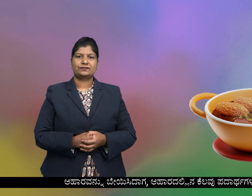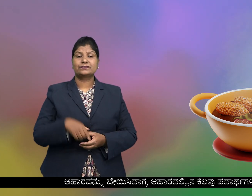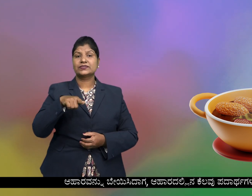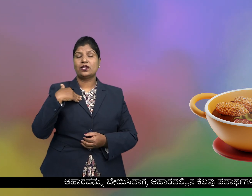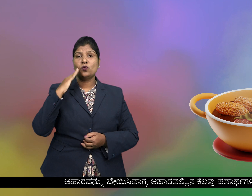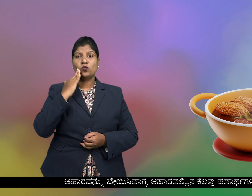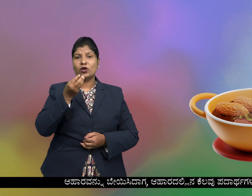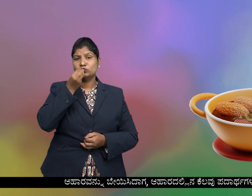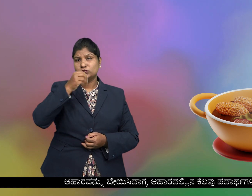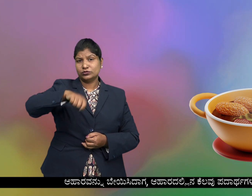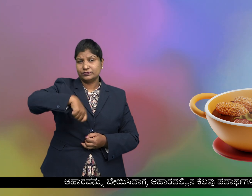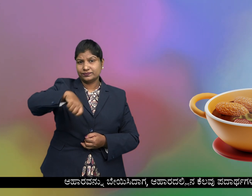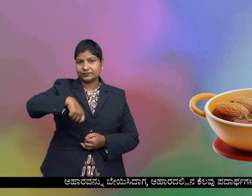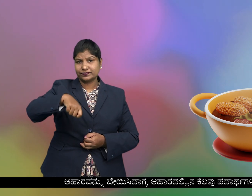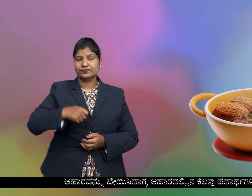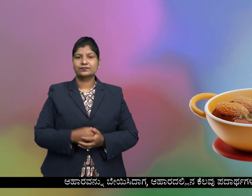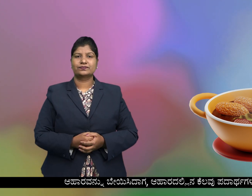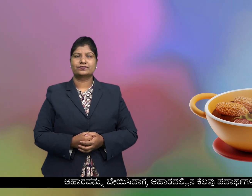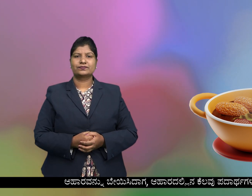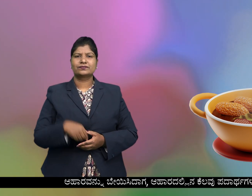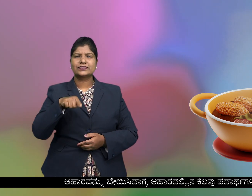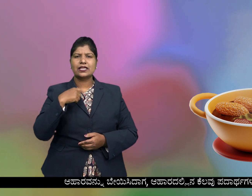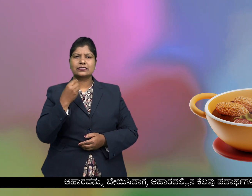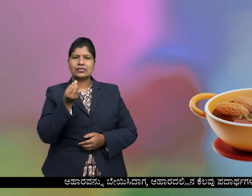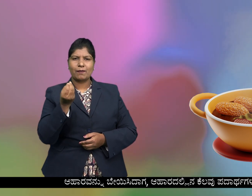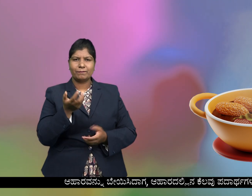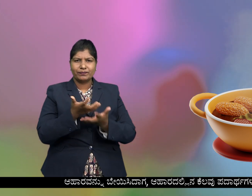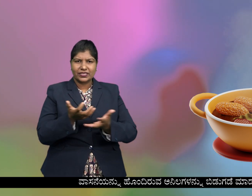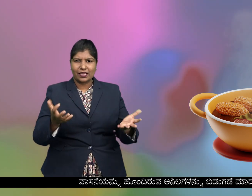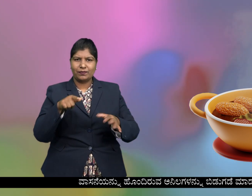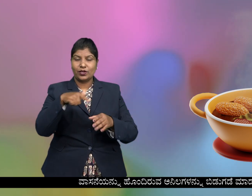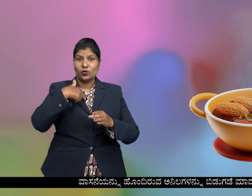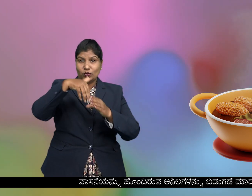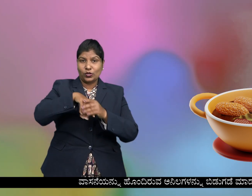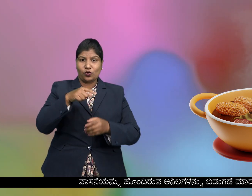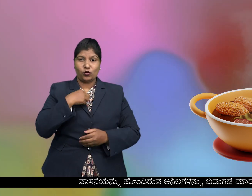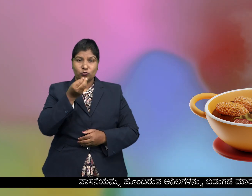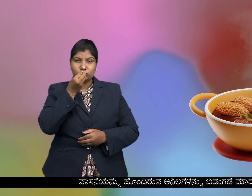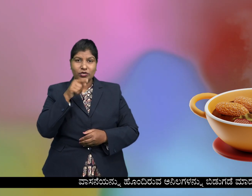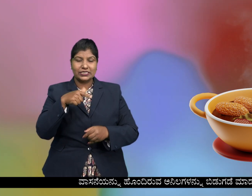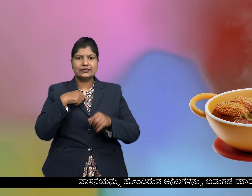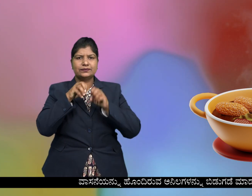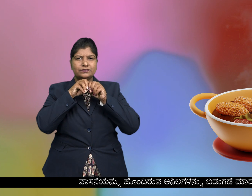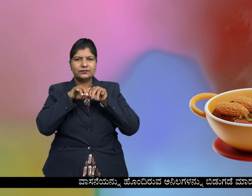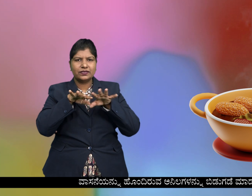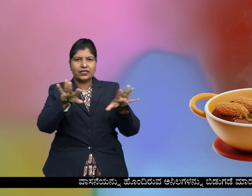ಆಹಾರವನ್ನು ಬೇಯಿಸಿದಾಗ ಆಹಾರದಲ್ಲಿನ ಕೆಲವು ಪದಾರ್ಥಗಳು ಆಹಾರದ ವಾಸನೆಯನ್ನ ಹೊಂದಿರುವ ಅನಿಲಗಳನ್ನ ಬಿಡುಗಡೆ ಮಾಡುತ್ತವೆ.